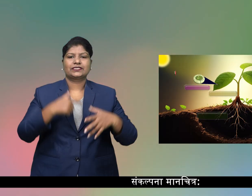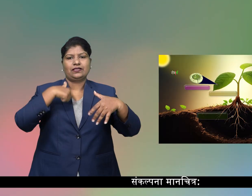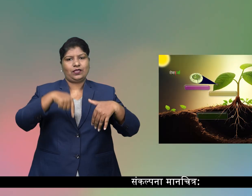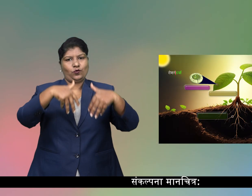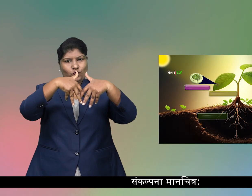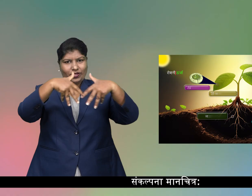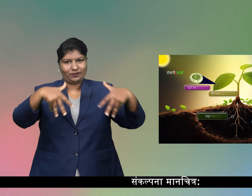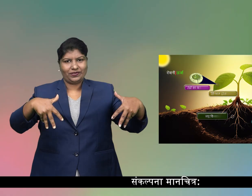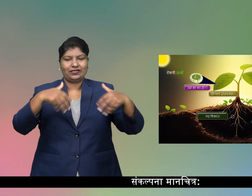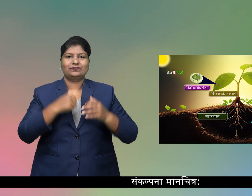संकल्पना मानचित्र।